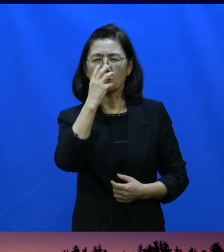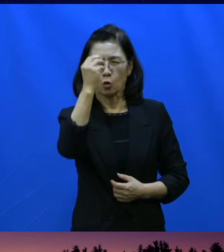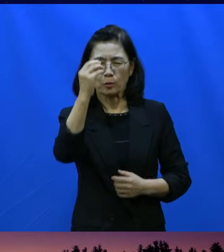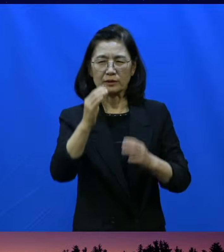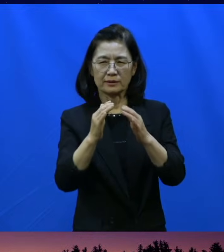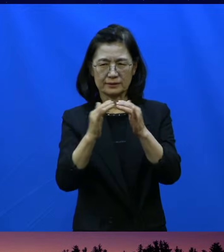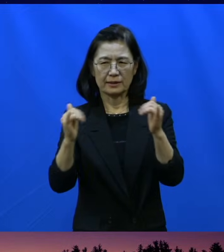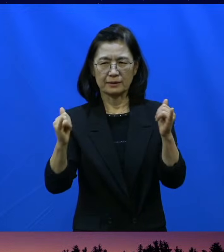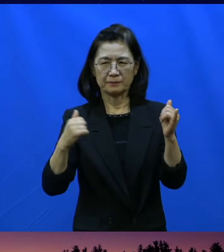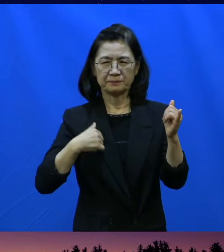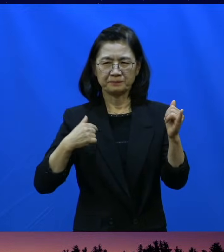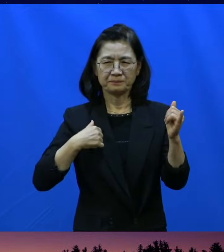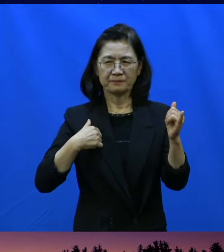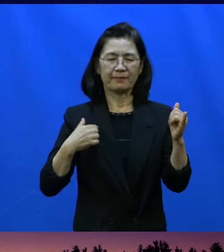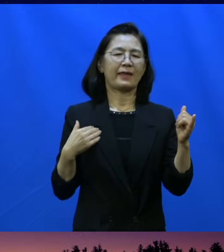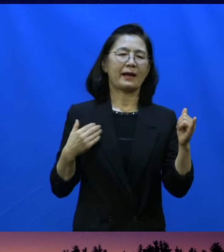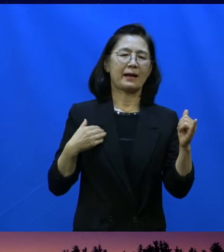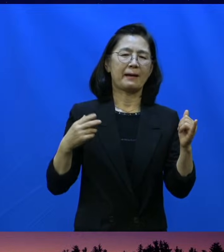있네.